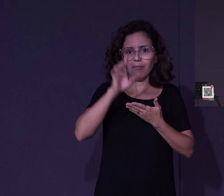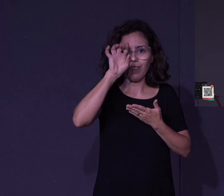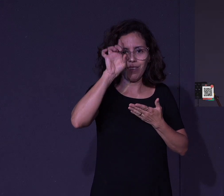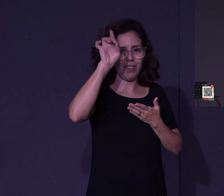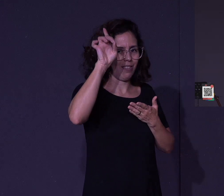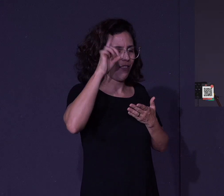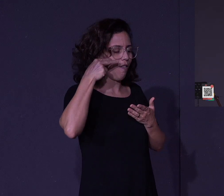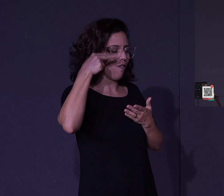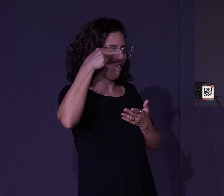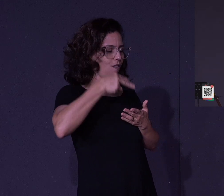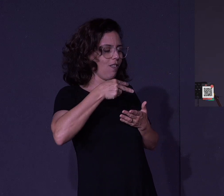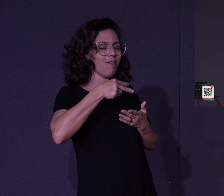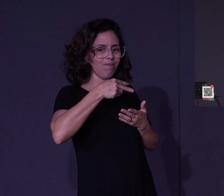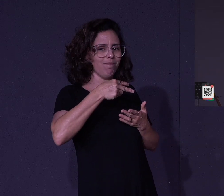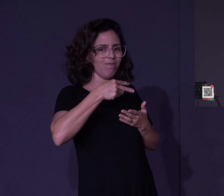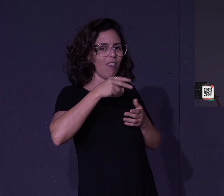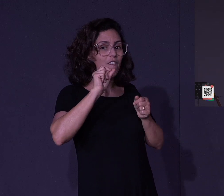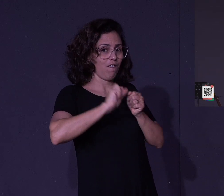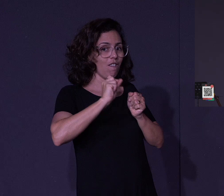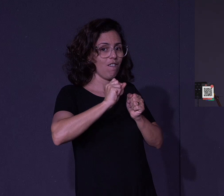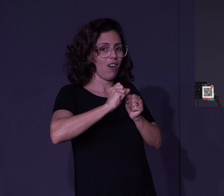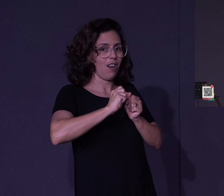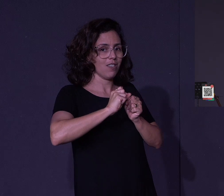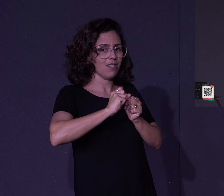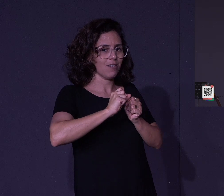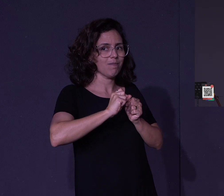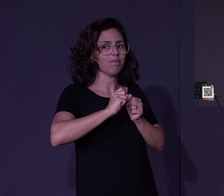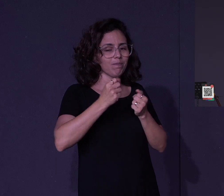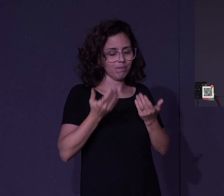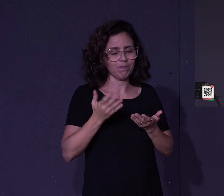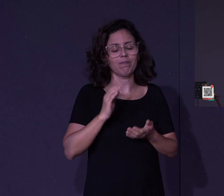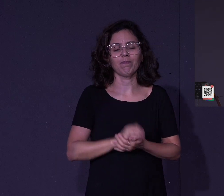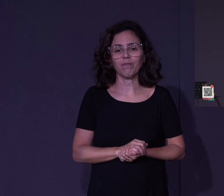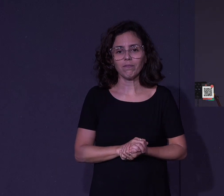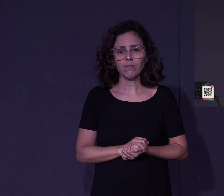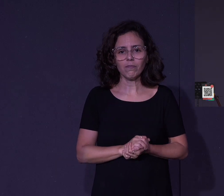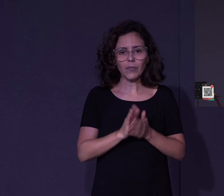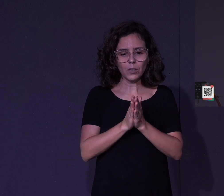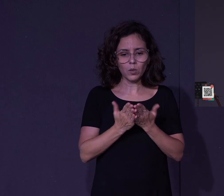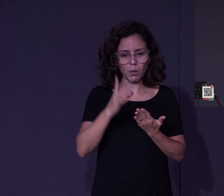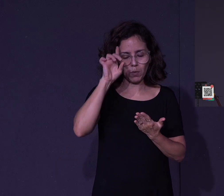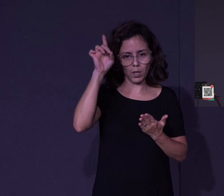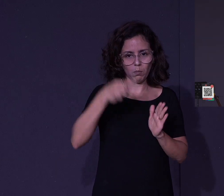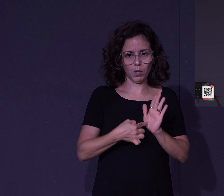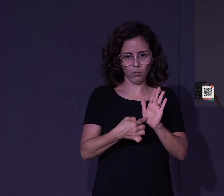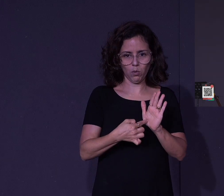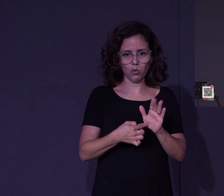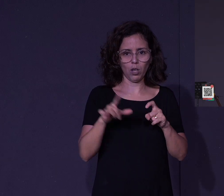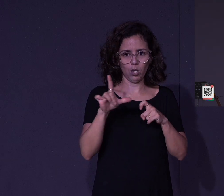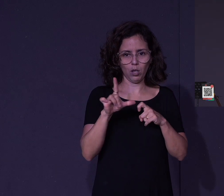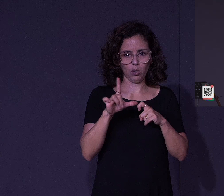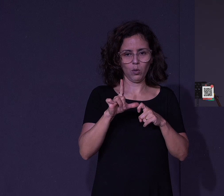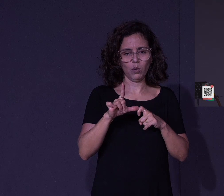age. Sabe por quê? Olha o que diz o verso 13 de Lucas, capítulo 7. Ao